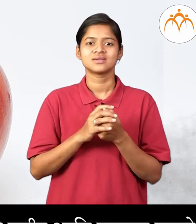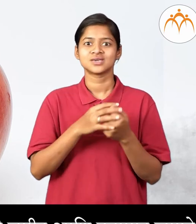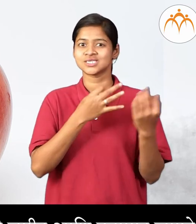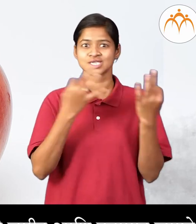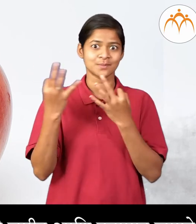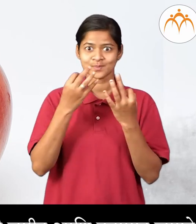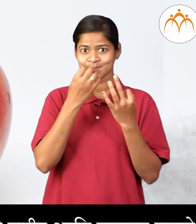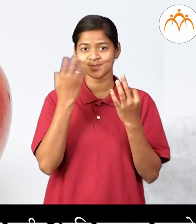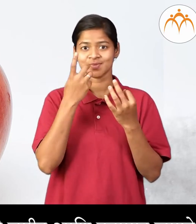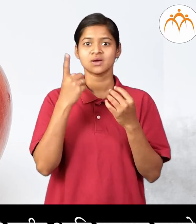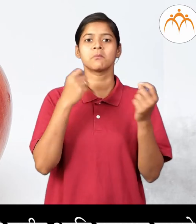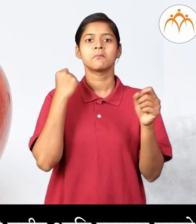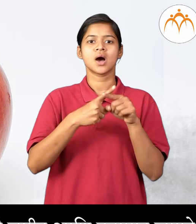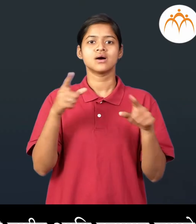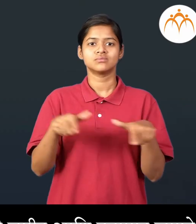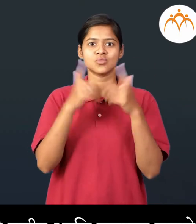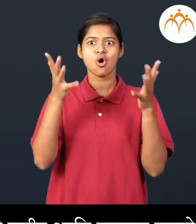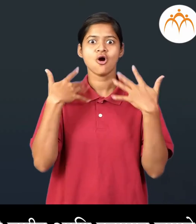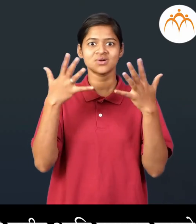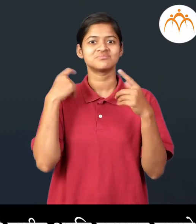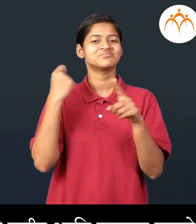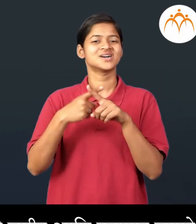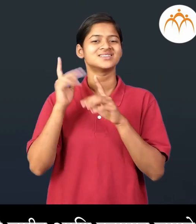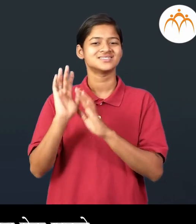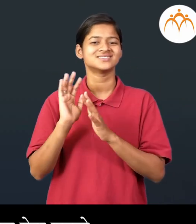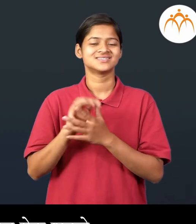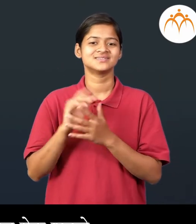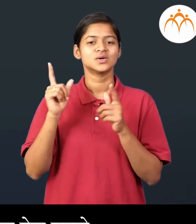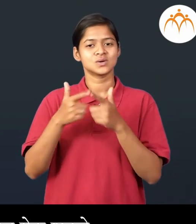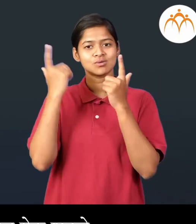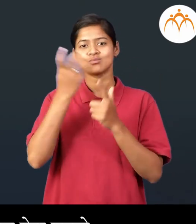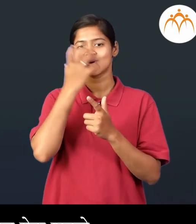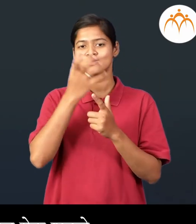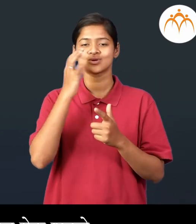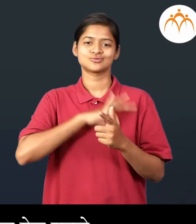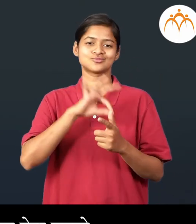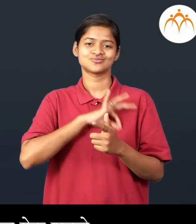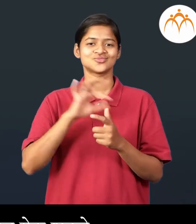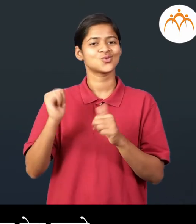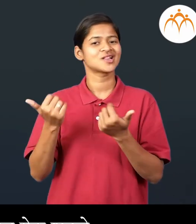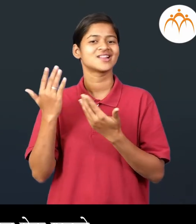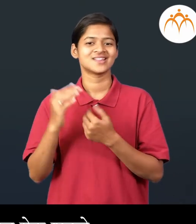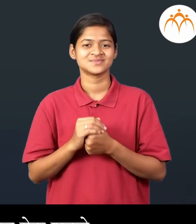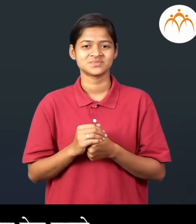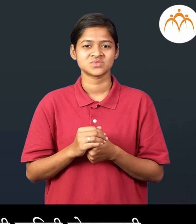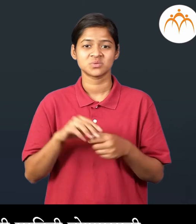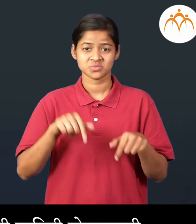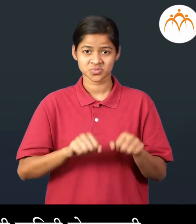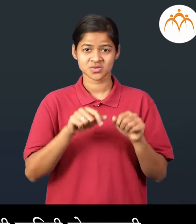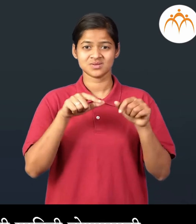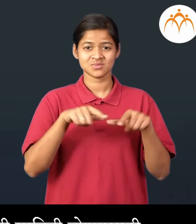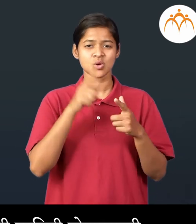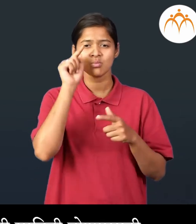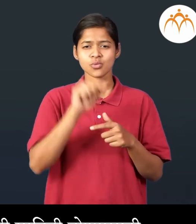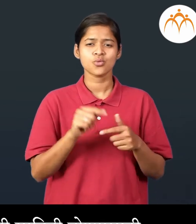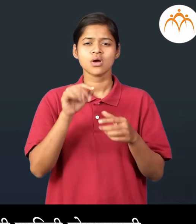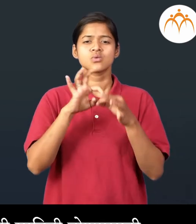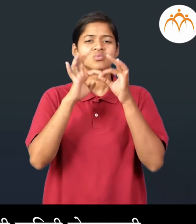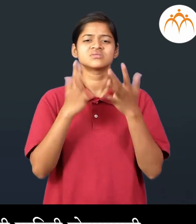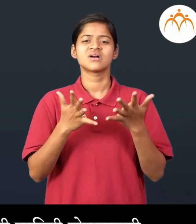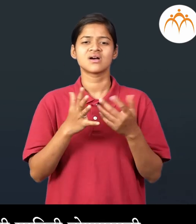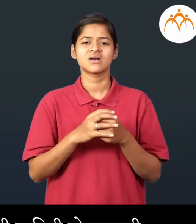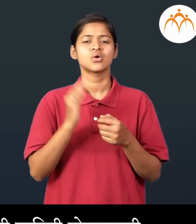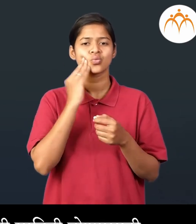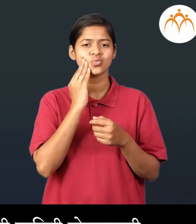व